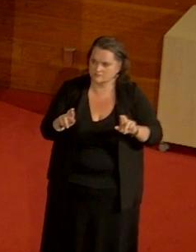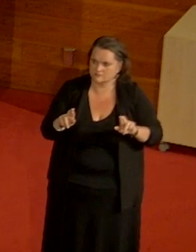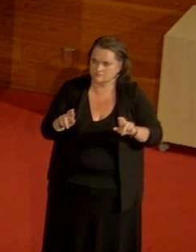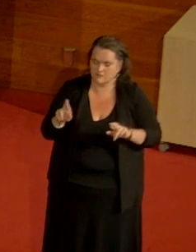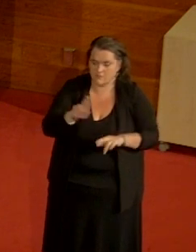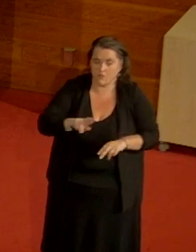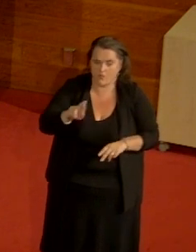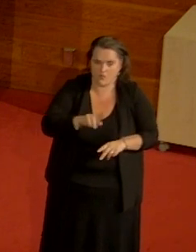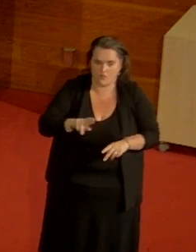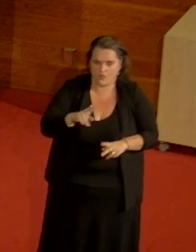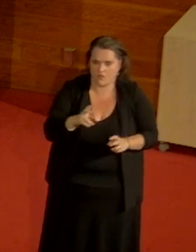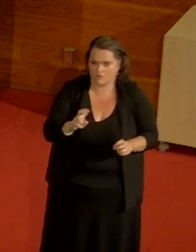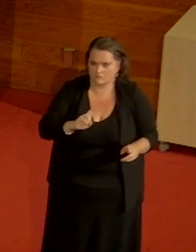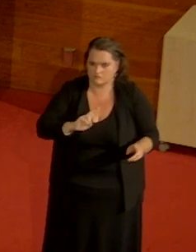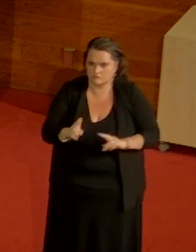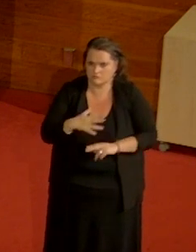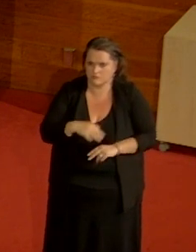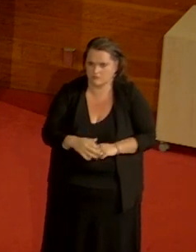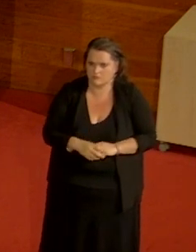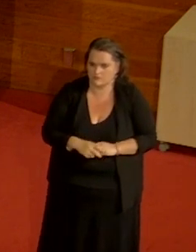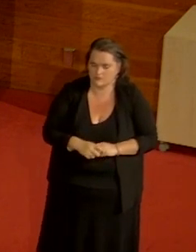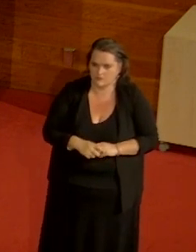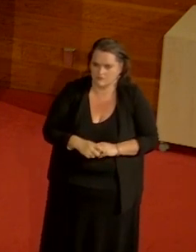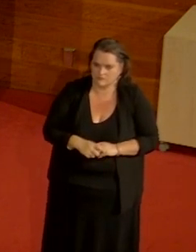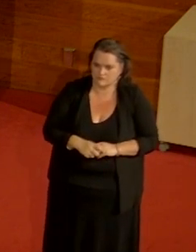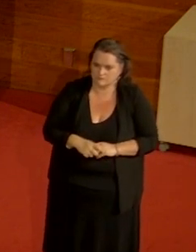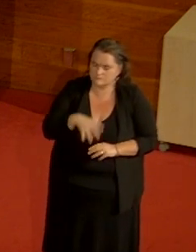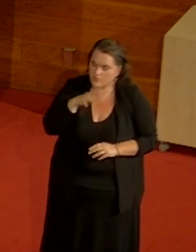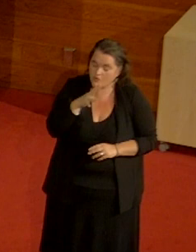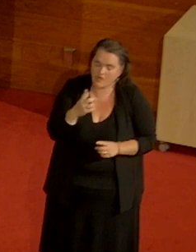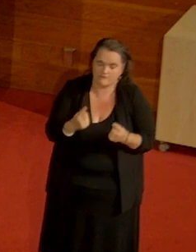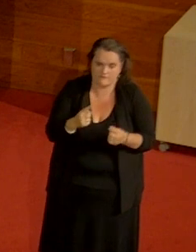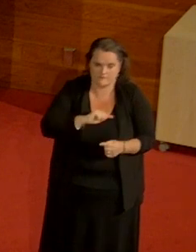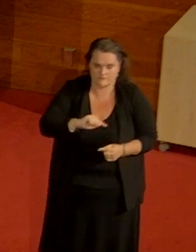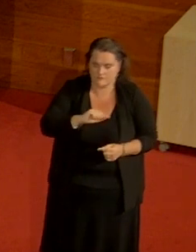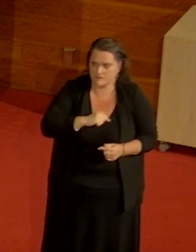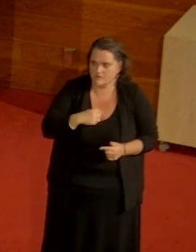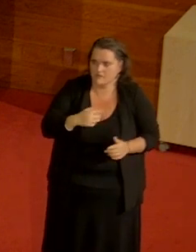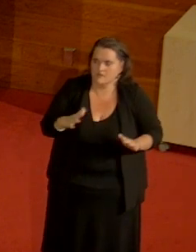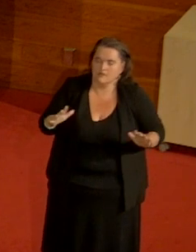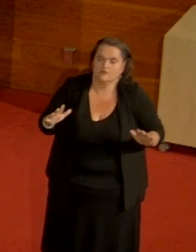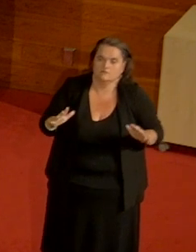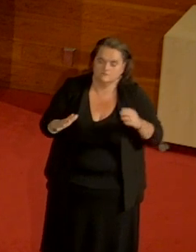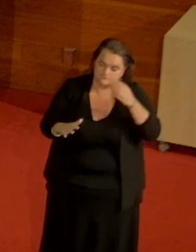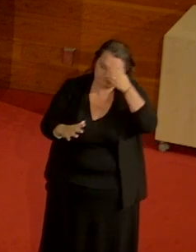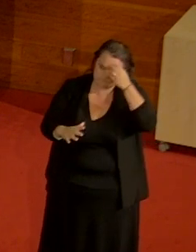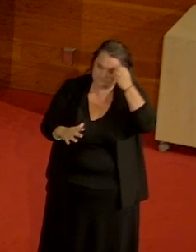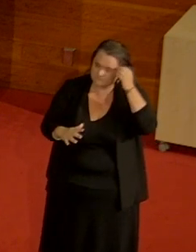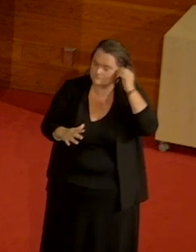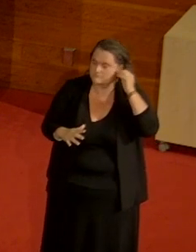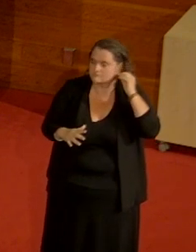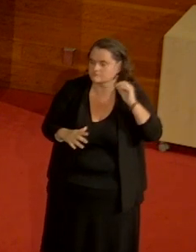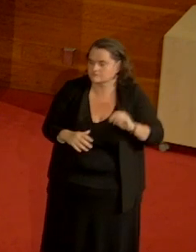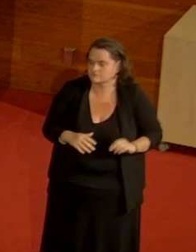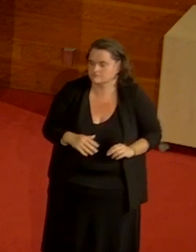bucle y porque a veces me da a mí la sensación igual son días en los que eh caes